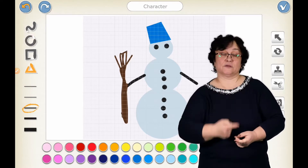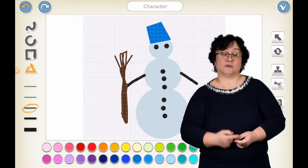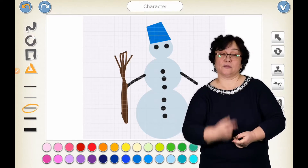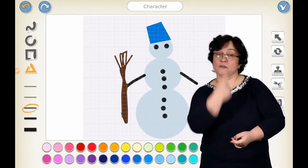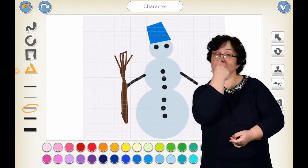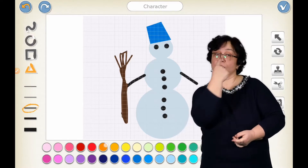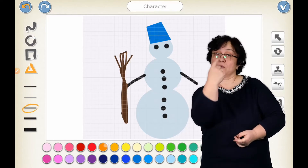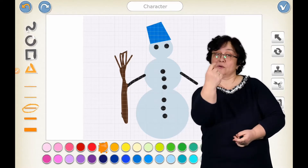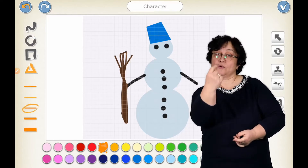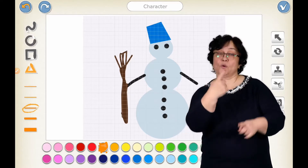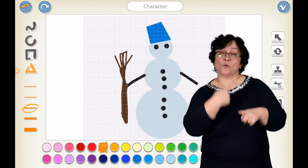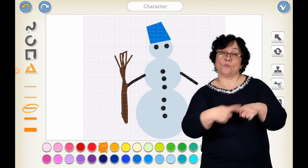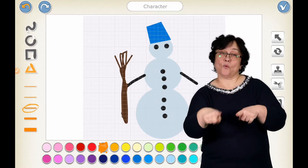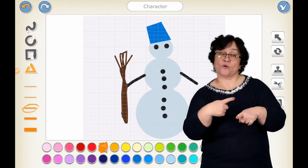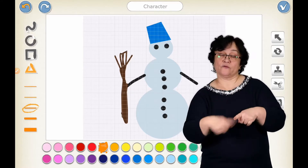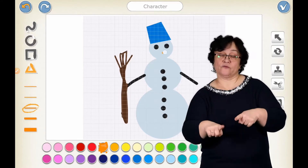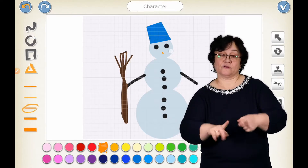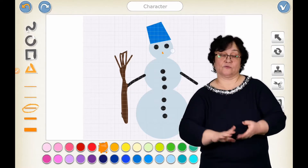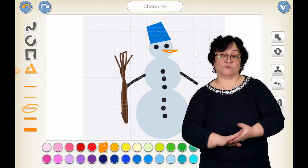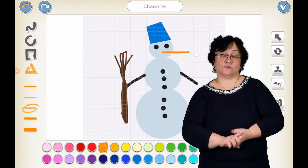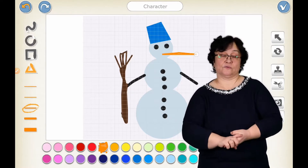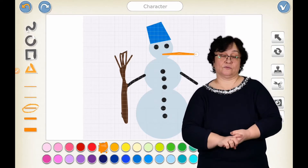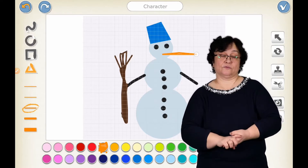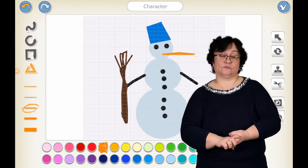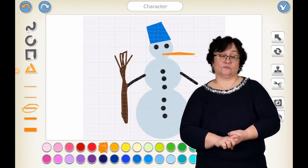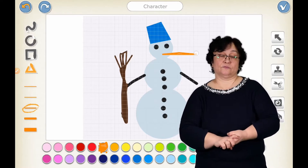Носик, трикутник, морквинку.